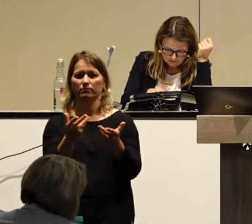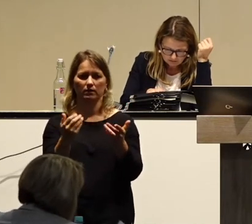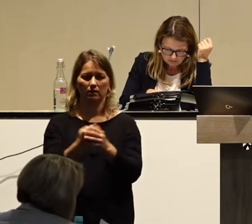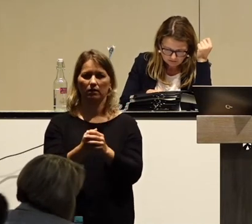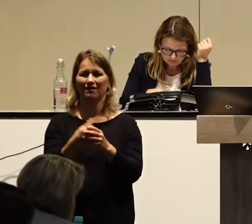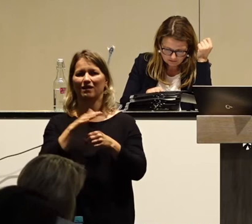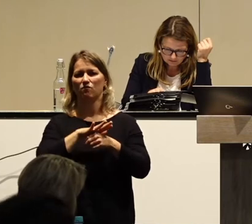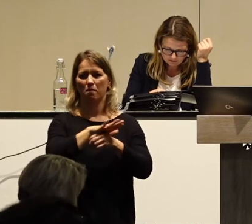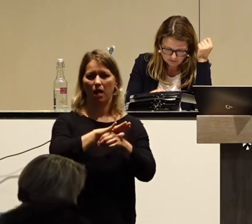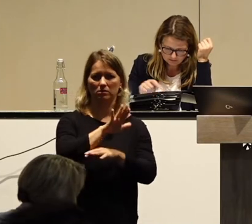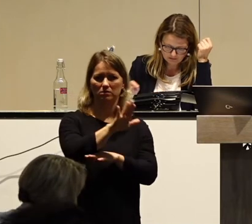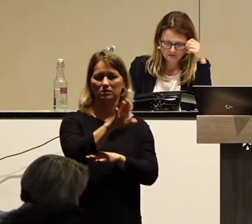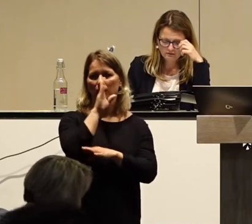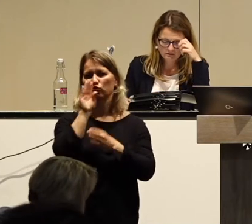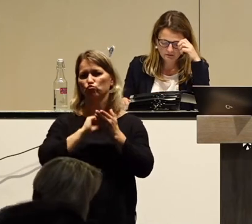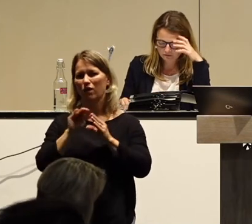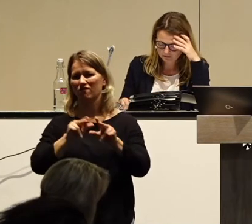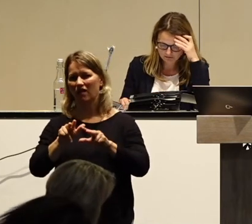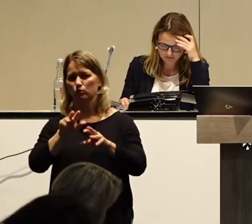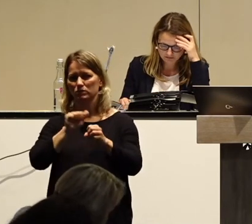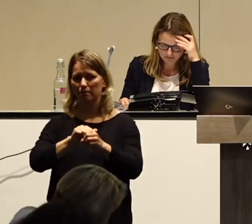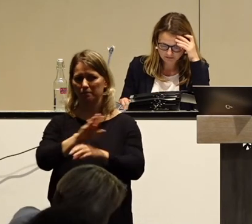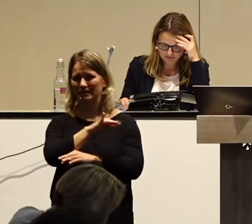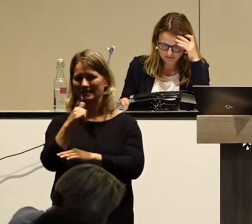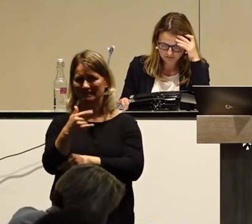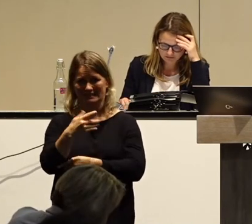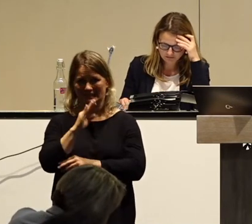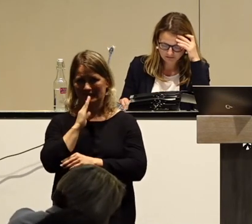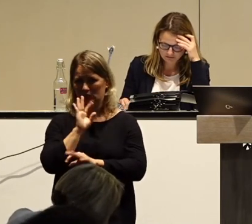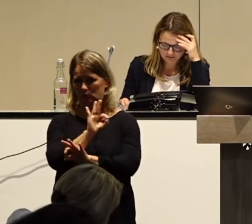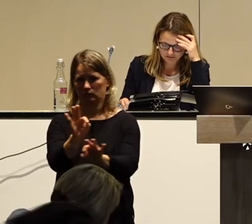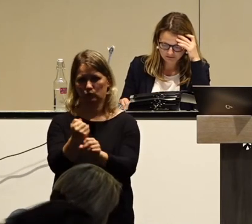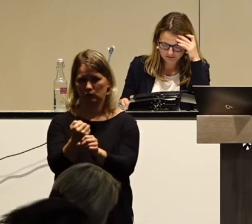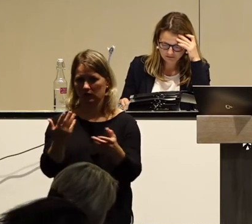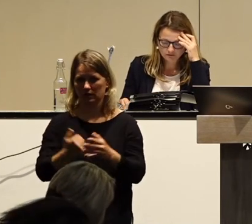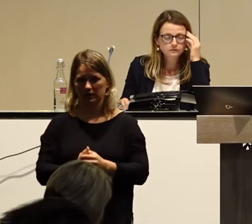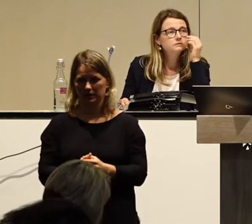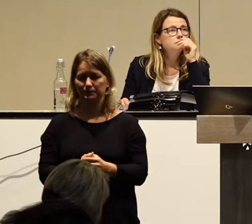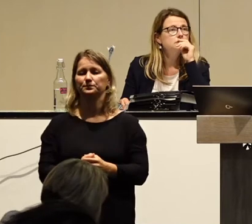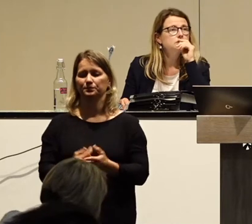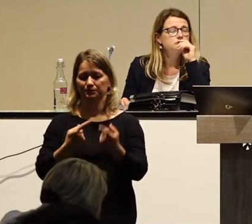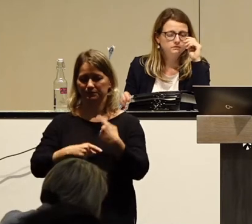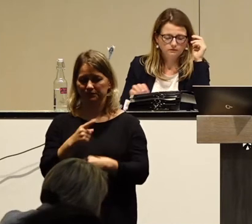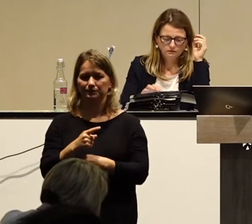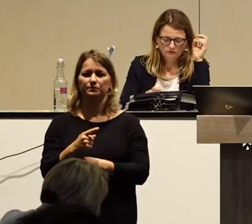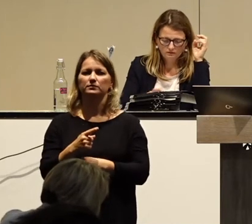des Landes noch von Seiten des Schulverwaltungsamtes bisher hinreichend getan worden ist. Und jetzt kommt gleich noch ein zweites